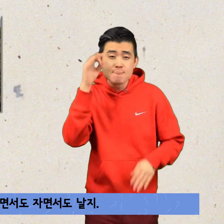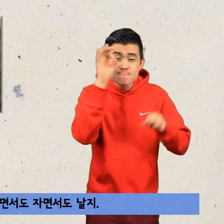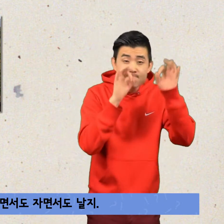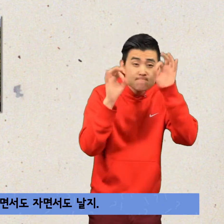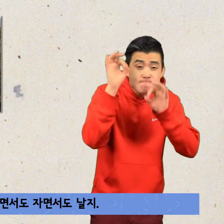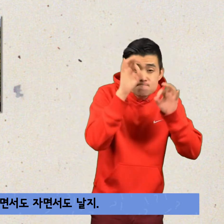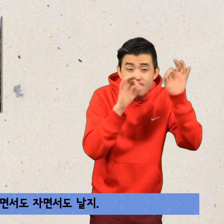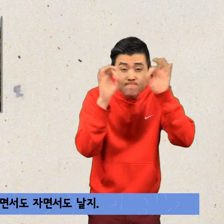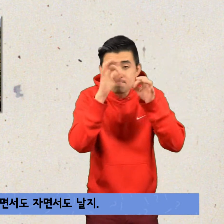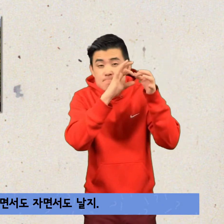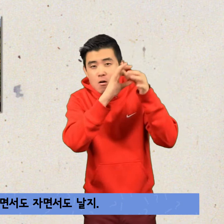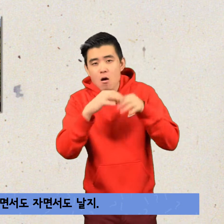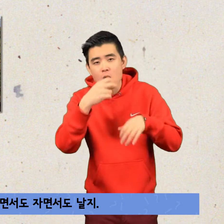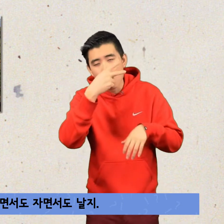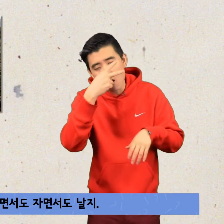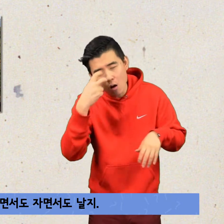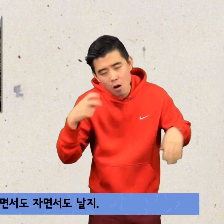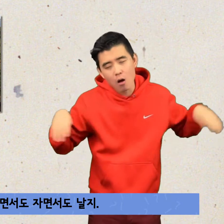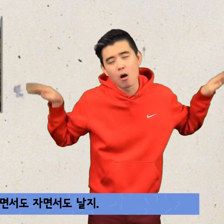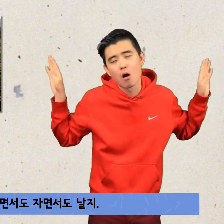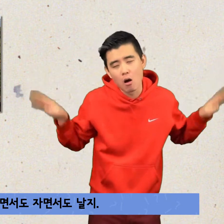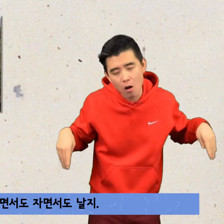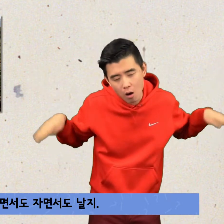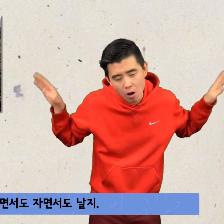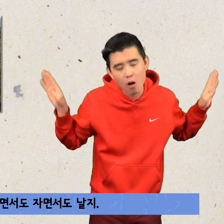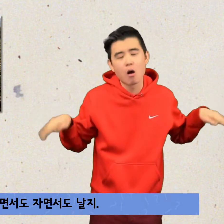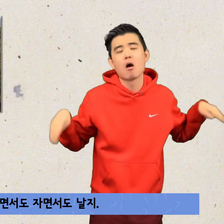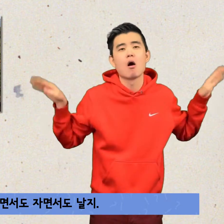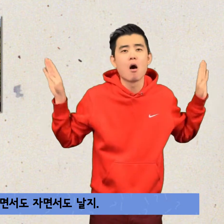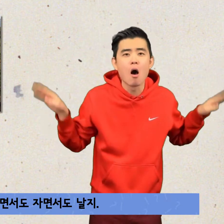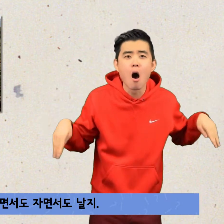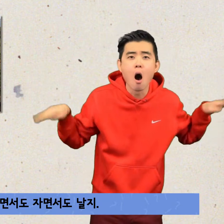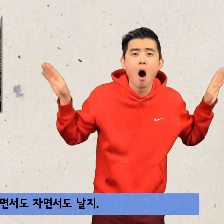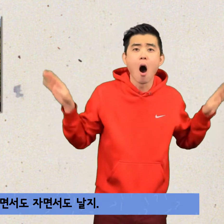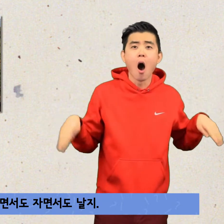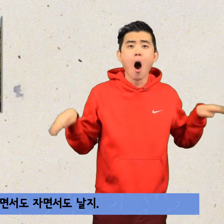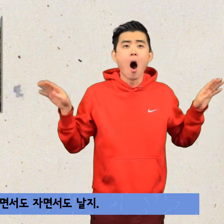먹이를 먹으면서도 자면서도 날지.